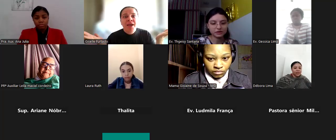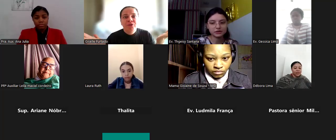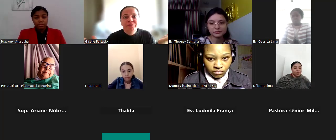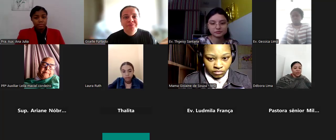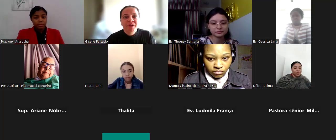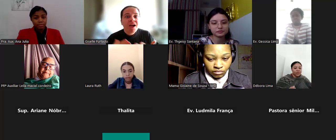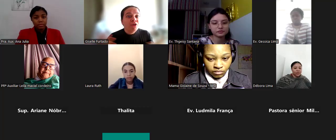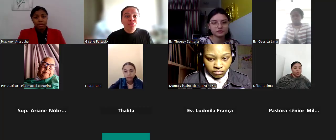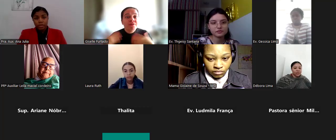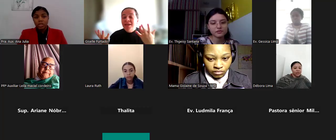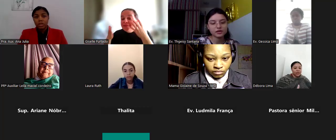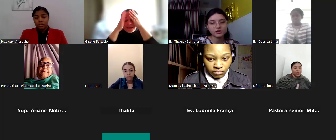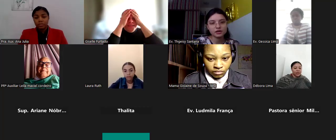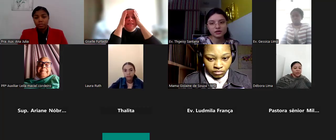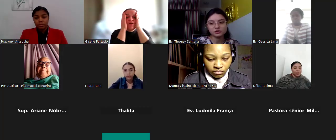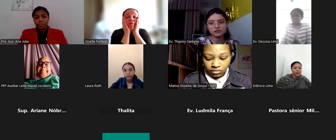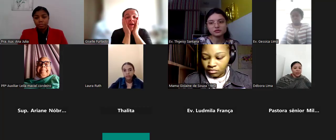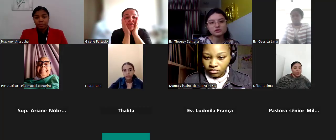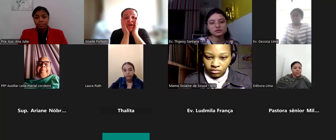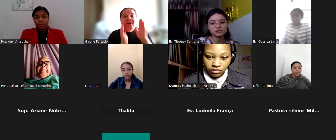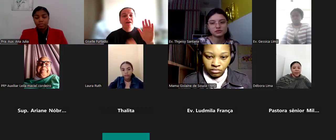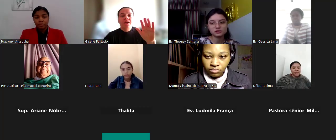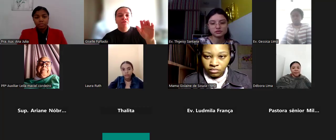evangelho? Ah, eu não sei, esqueci qual que é o sinal. Eu vou